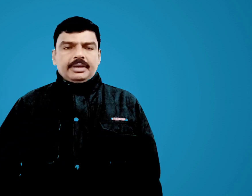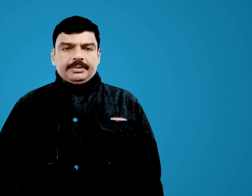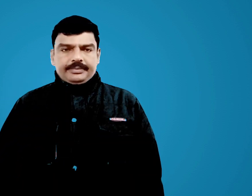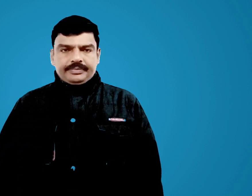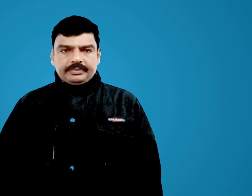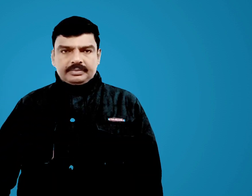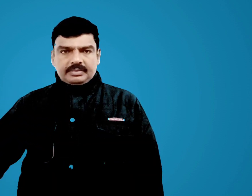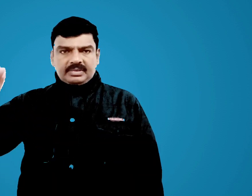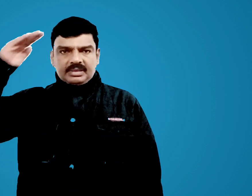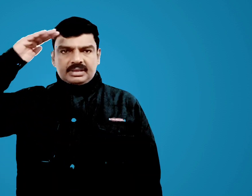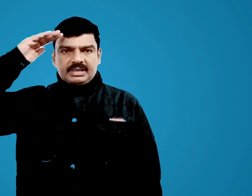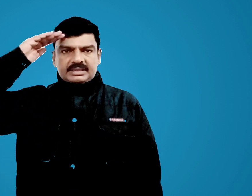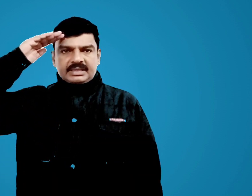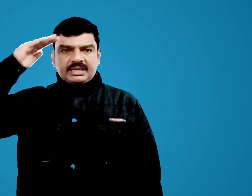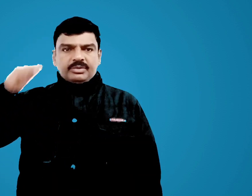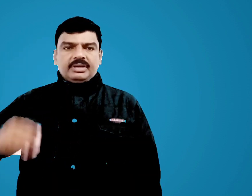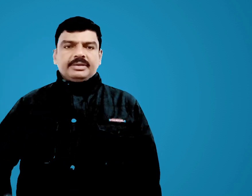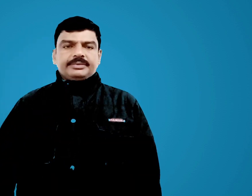बिस्मिल्लाहिर्रहमानिर्रहीम। अस्सलामु अलैकुम।